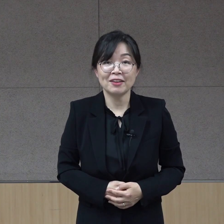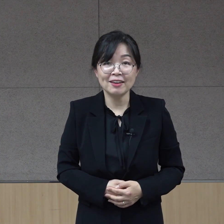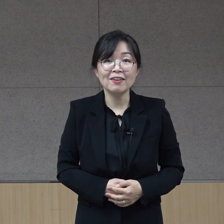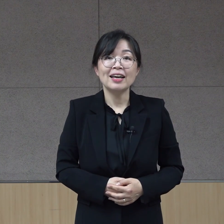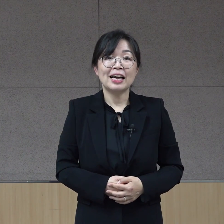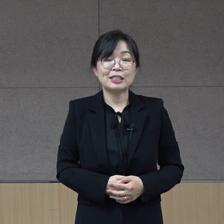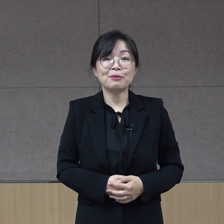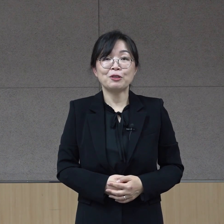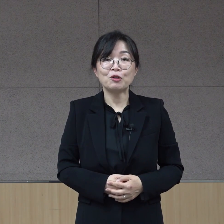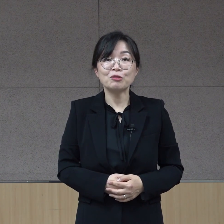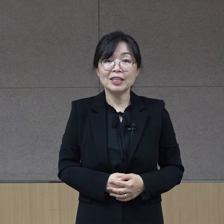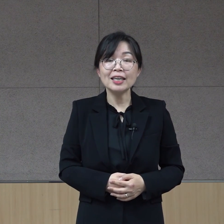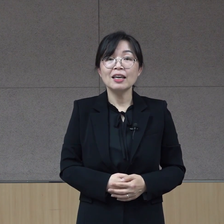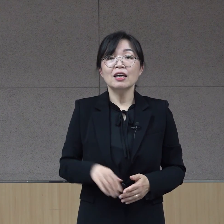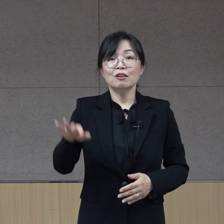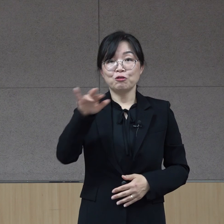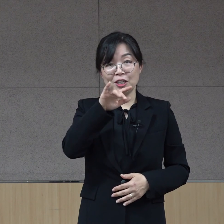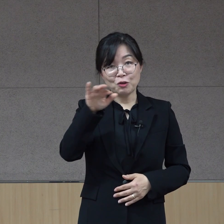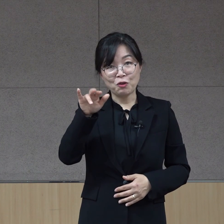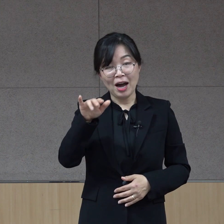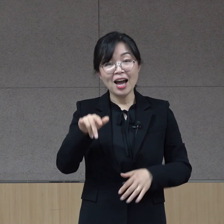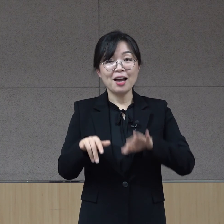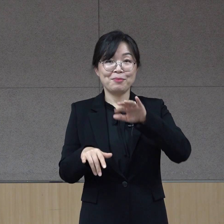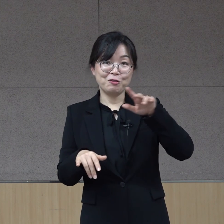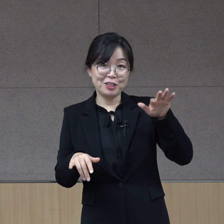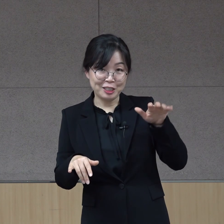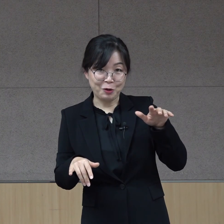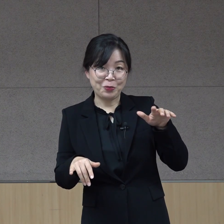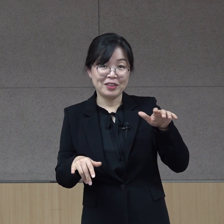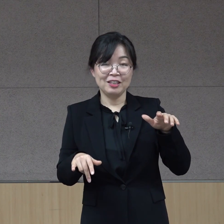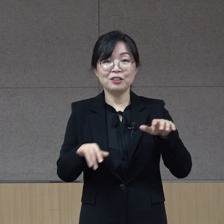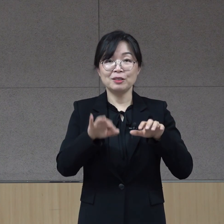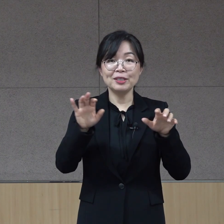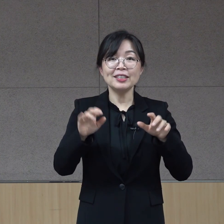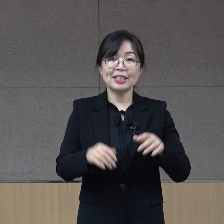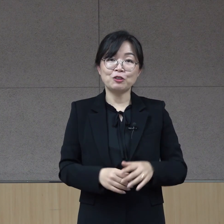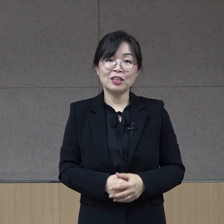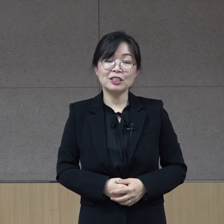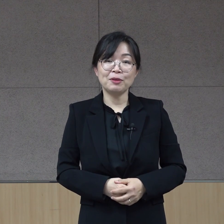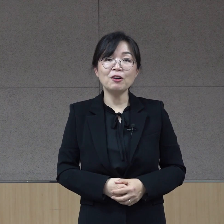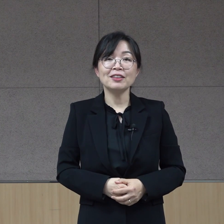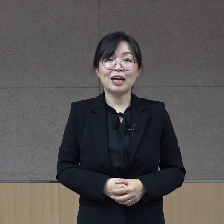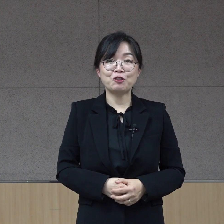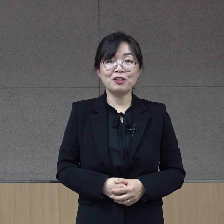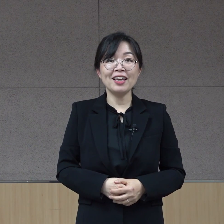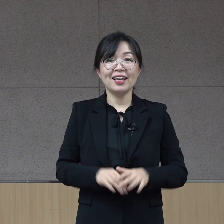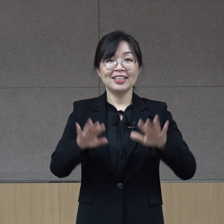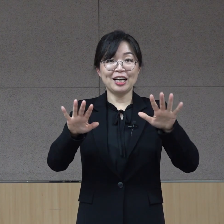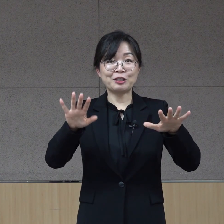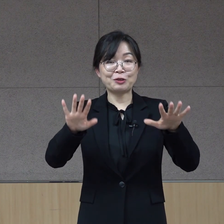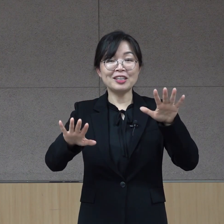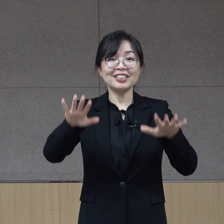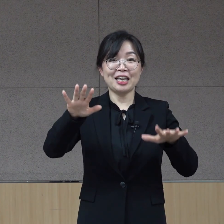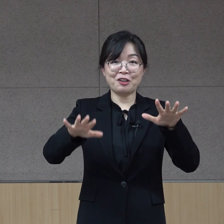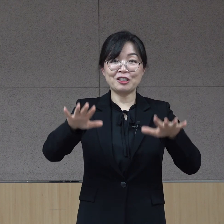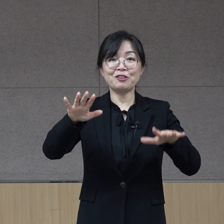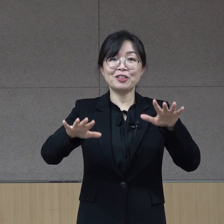거예요. 하지만 여러분이 우세손과 비우세손 연습을 자주 하시면 나중에 양손을 자유롭게 쓸 수 있을